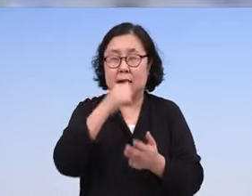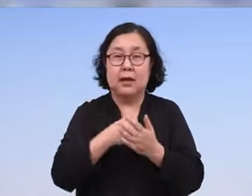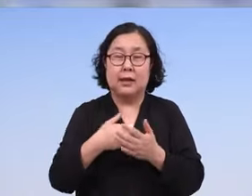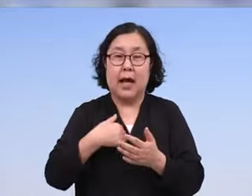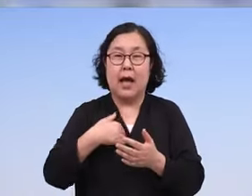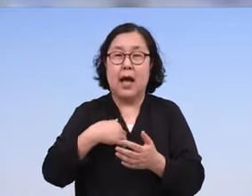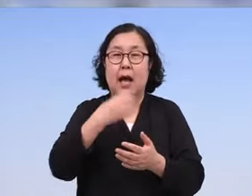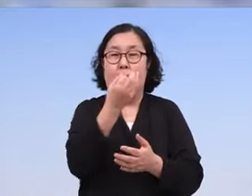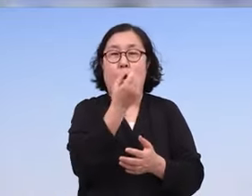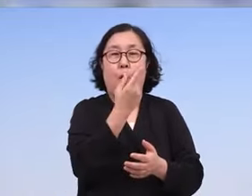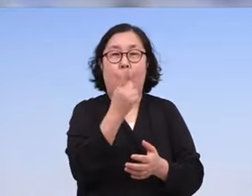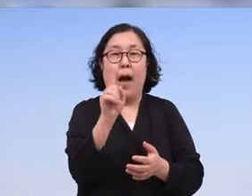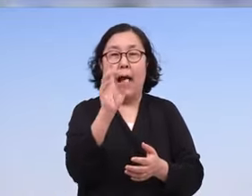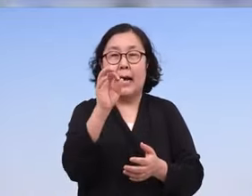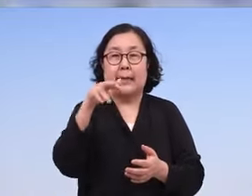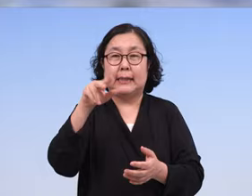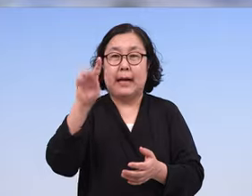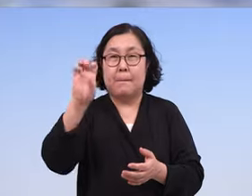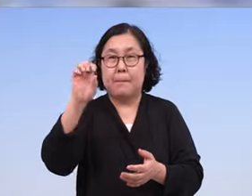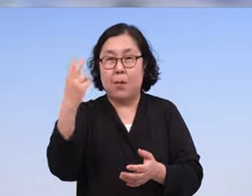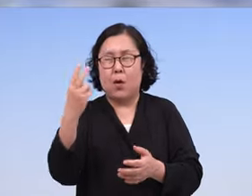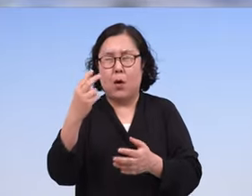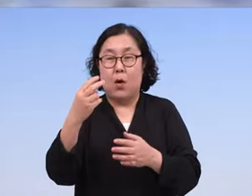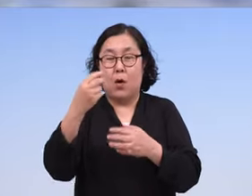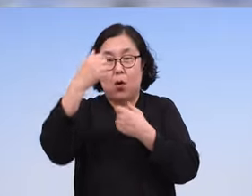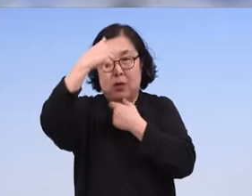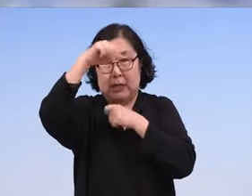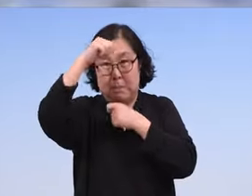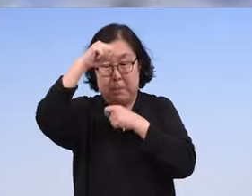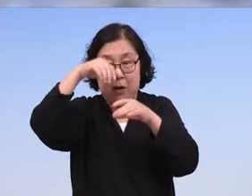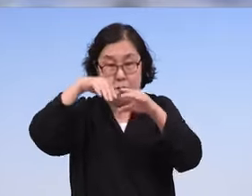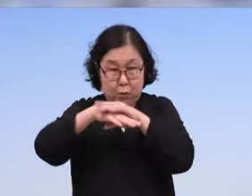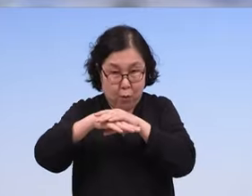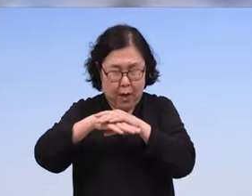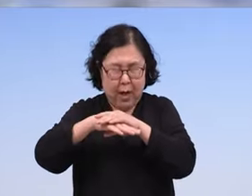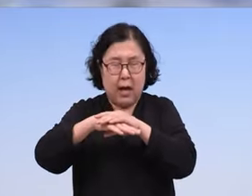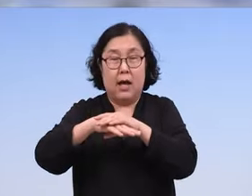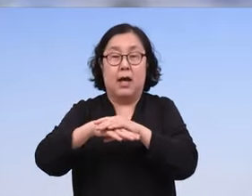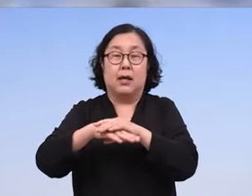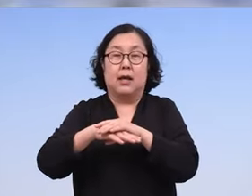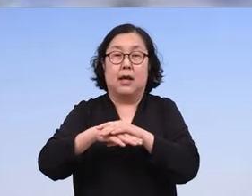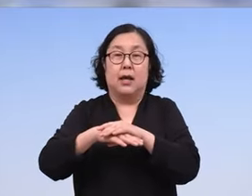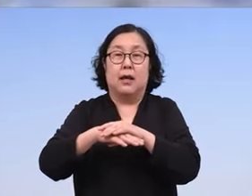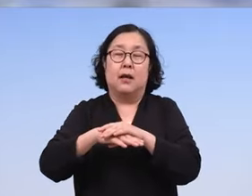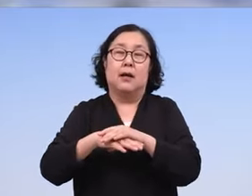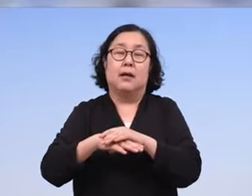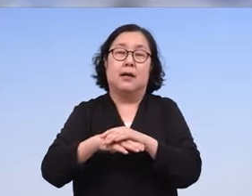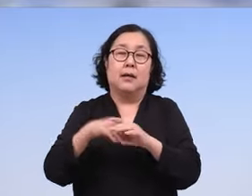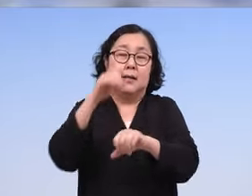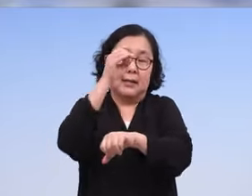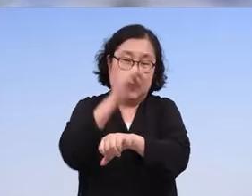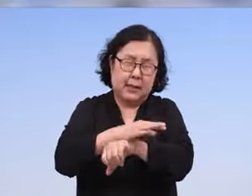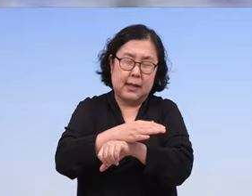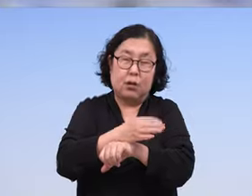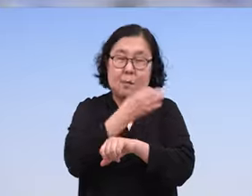달리면서 난 왕자표 신발 새로 샀다고, 그래서 이 왕자표를 신으면 왕자가 되는 줄 알았습니다.